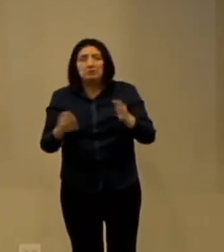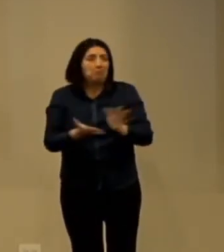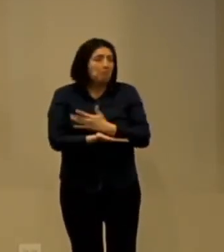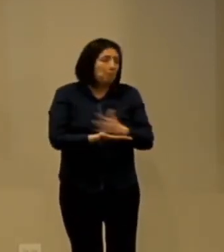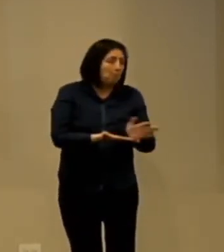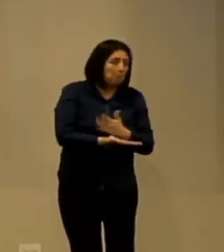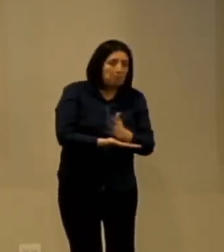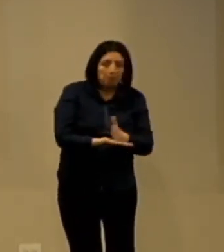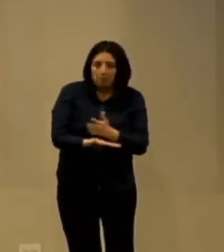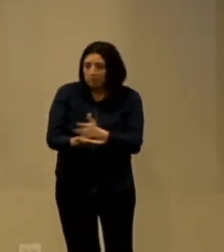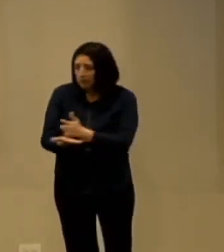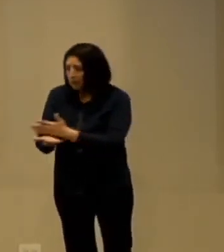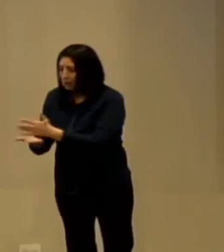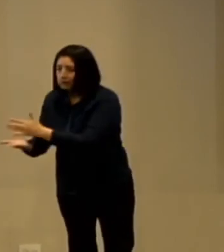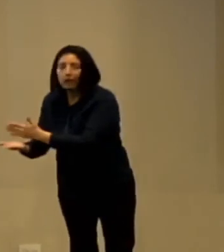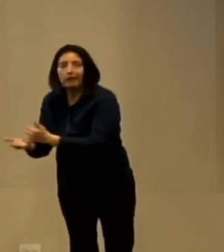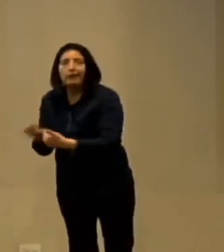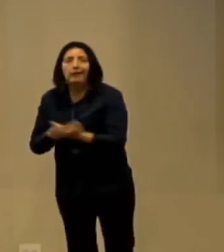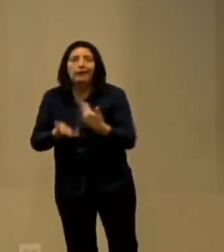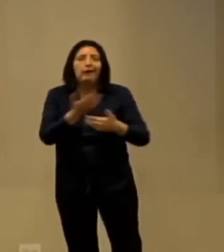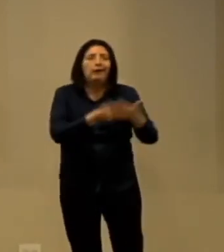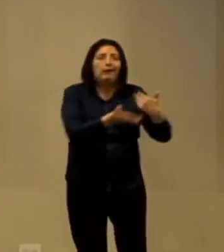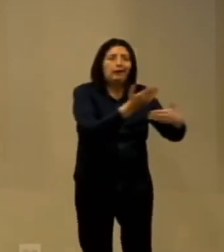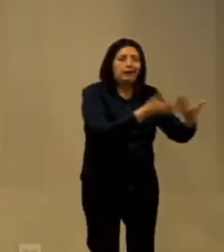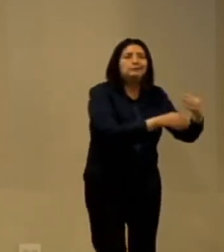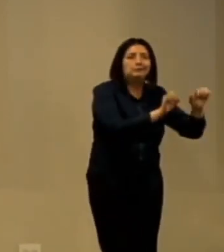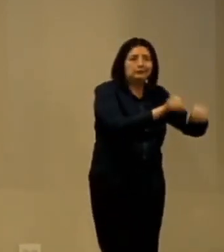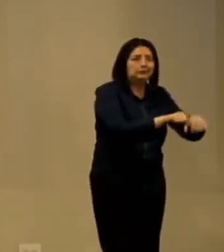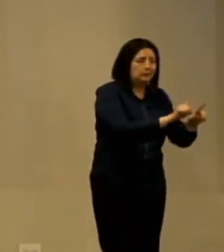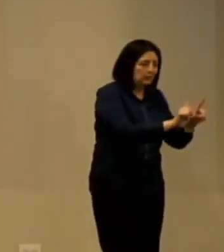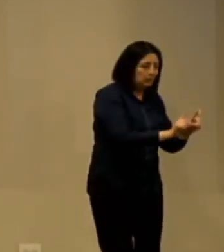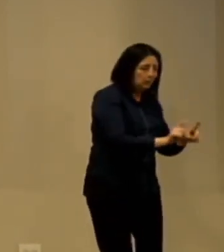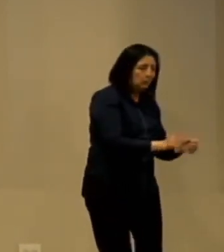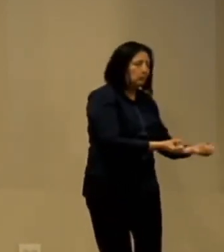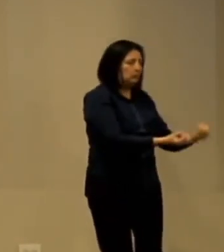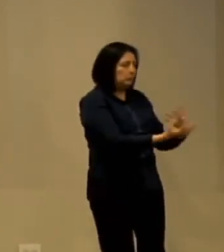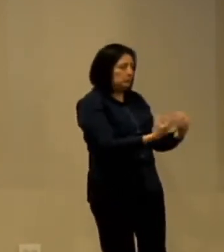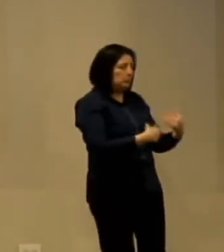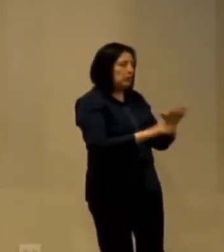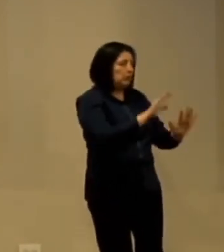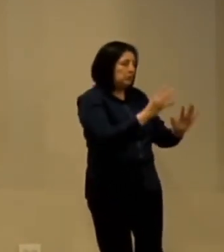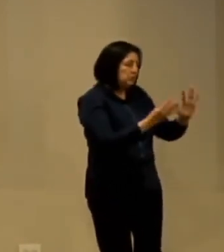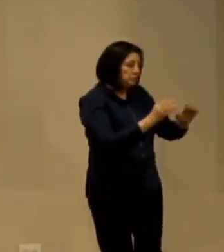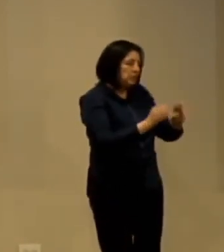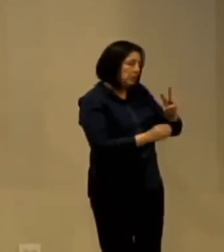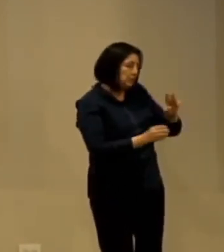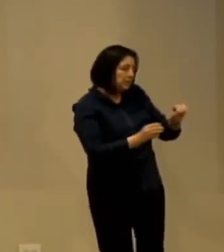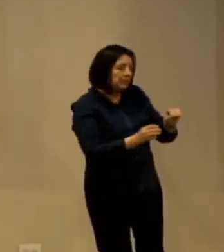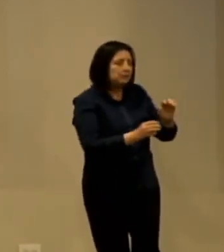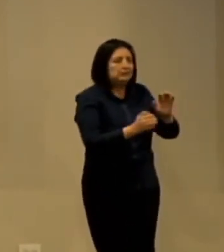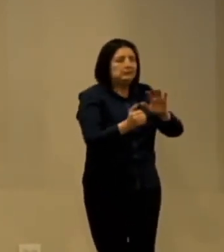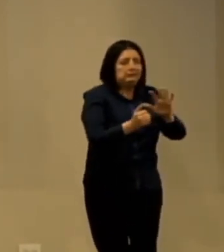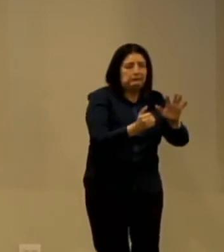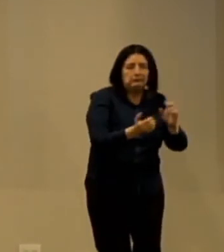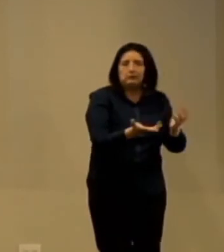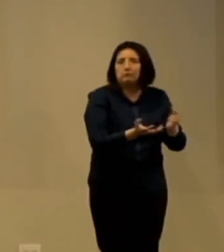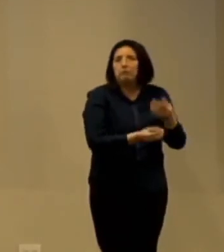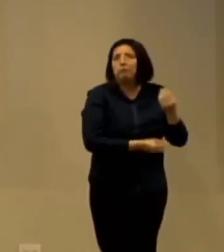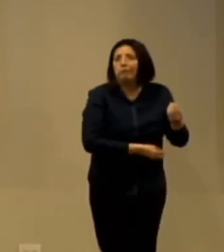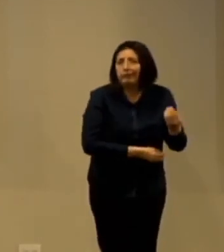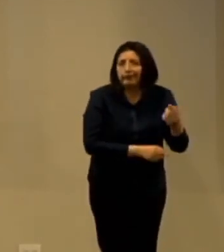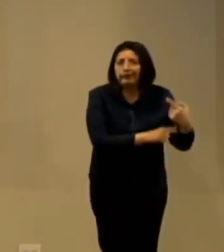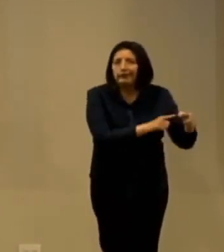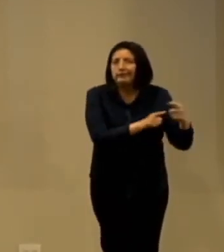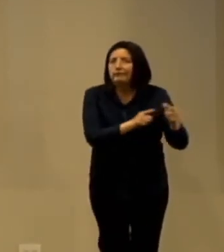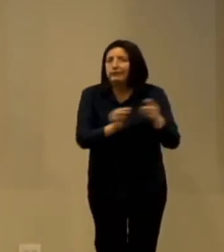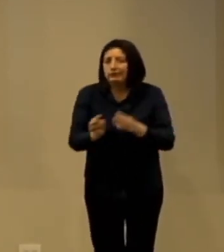tener más. Teníamos anteriores encuestas que nos daban cifras de 19, 20, 66. ¿Por qué? Porque utilizábamos